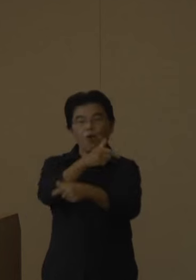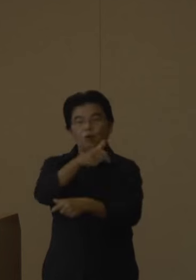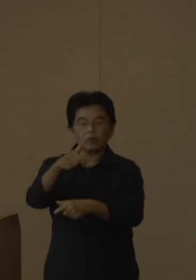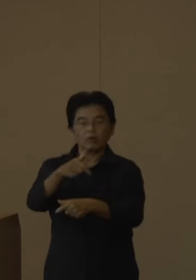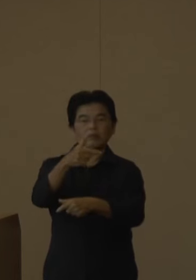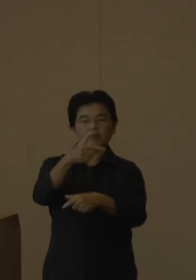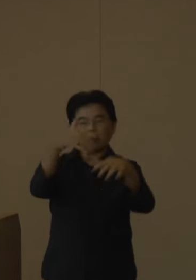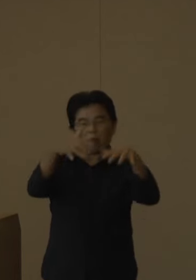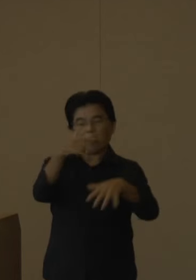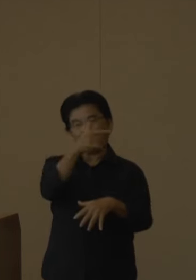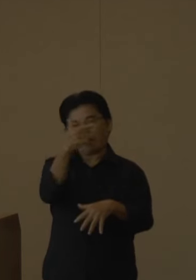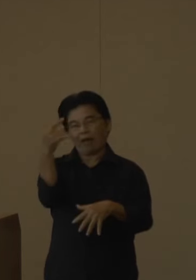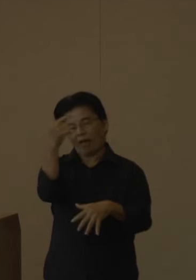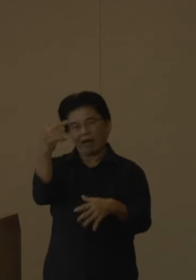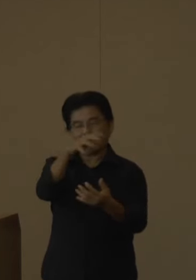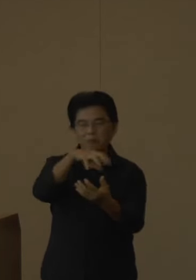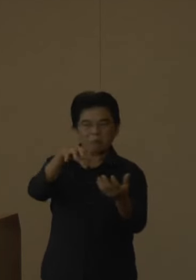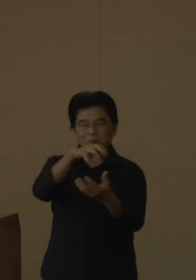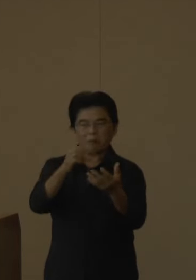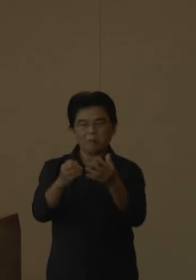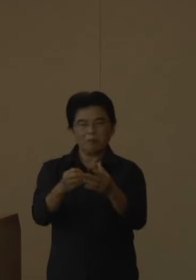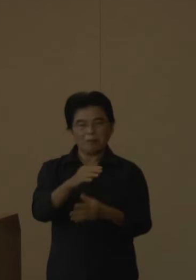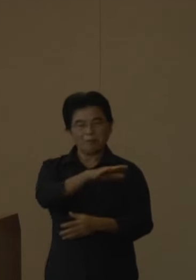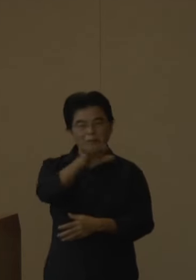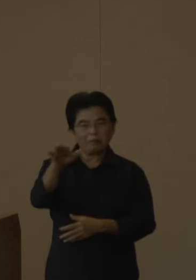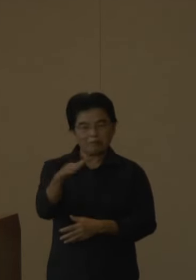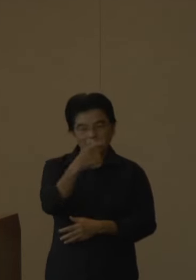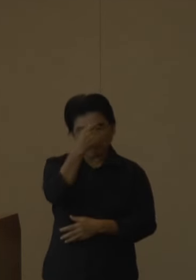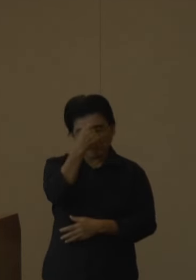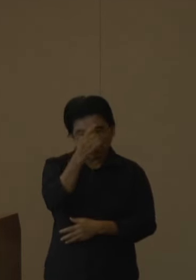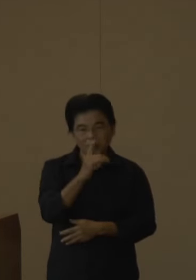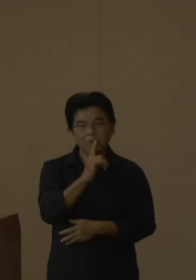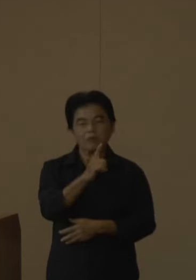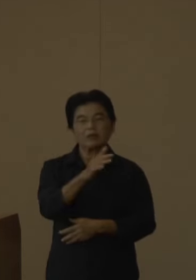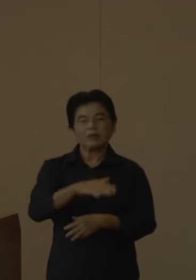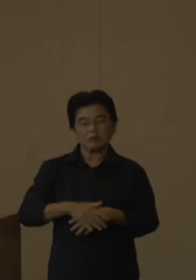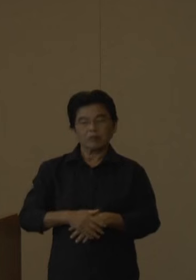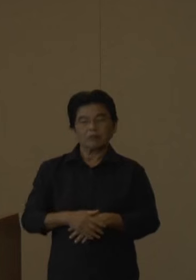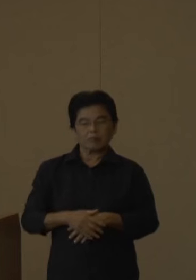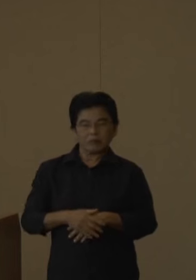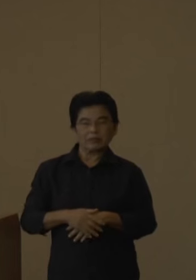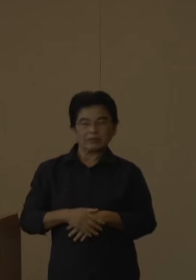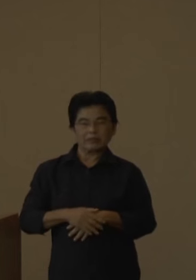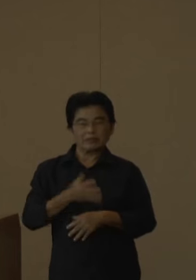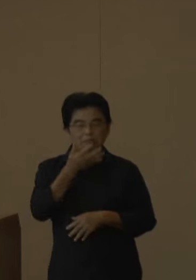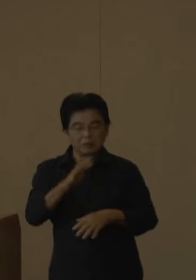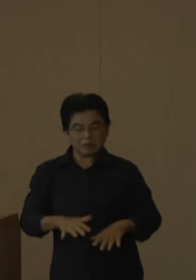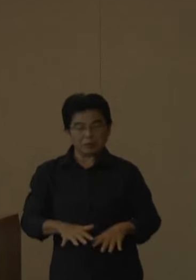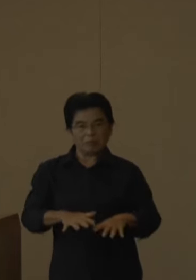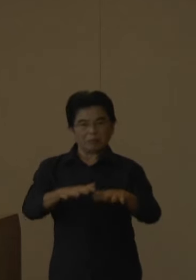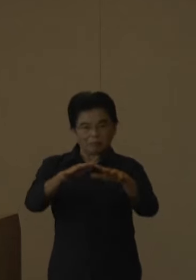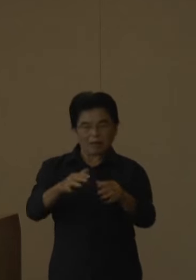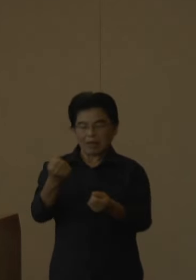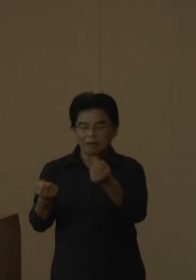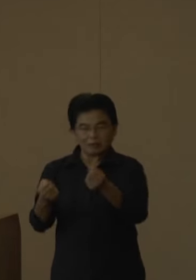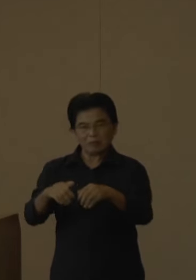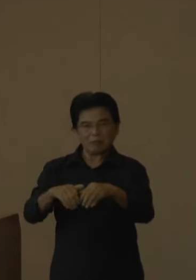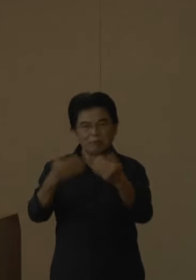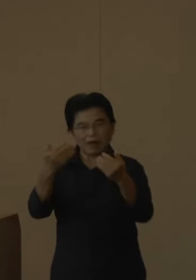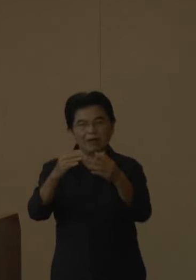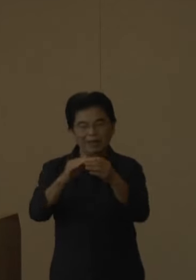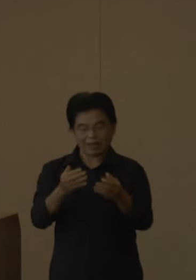雨において被害に遭われた皆様に心よりお見舞いを申し上げます。浸水による住家、車両の被害や